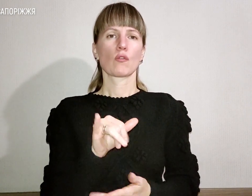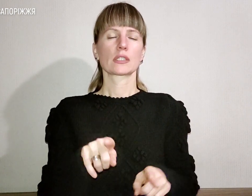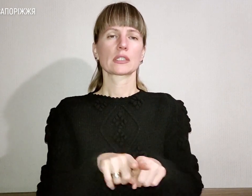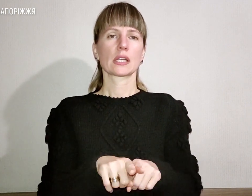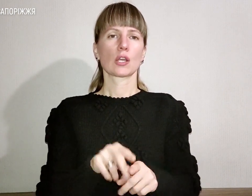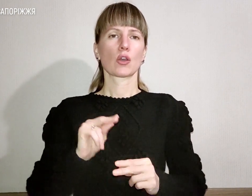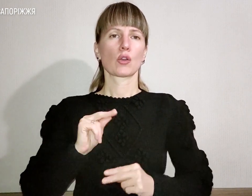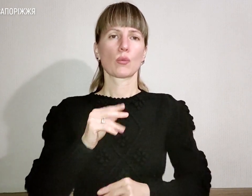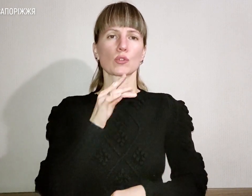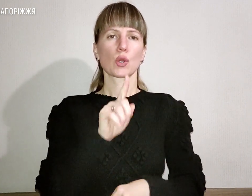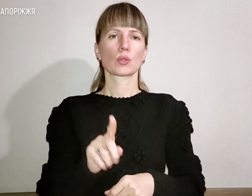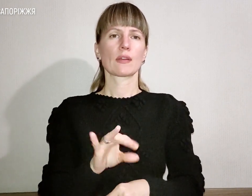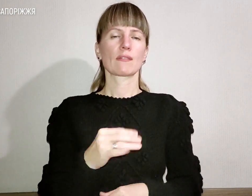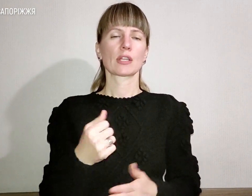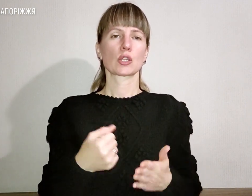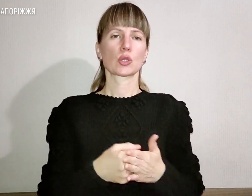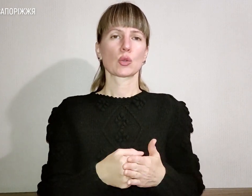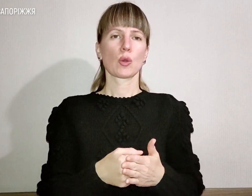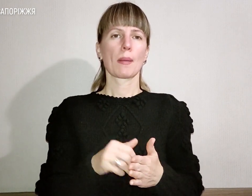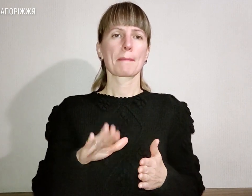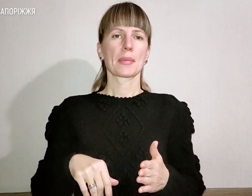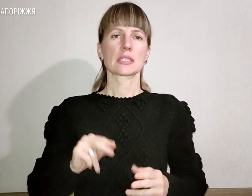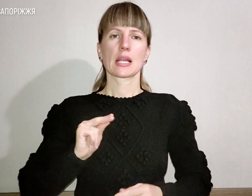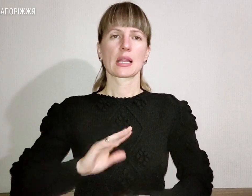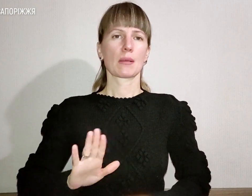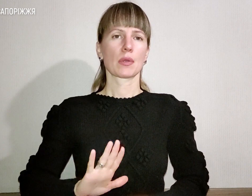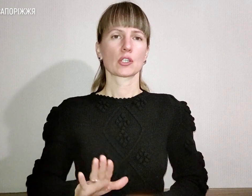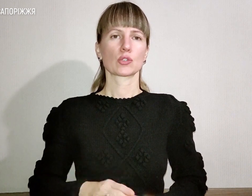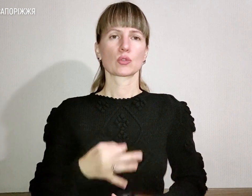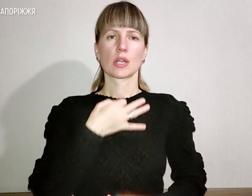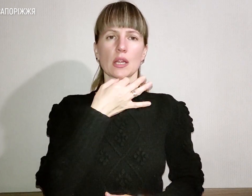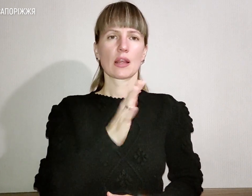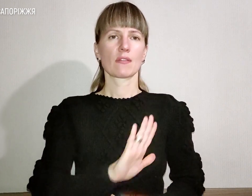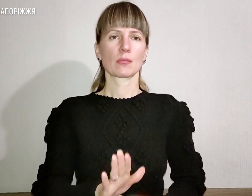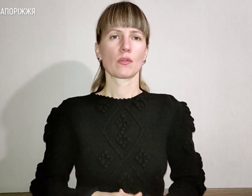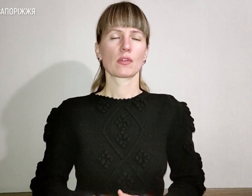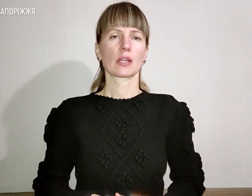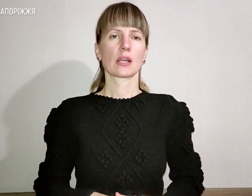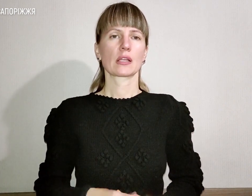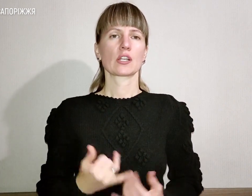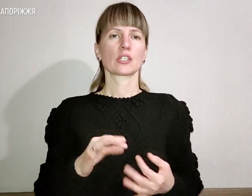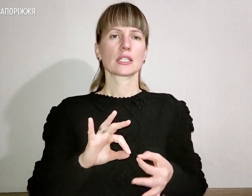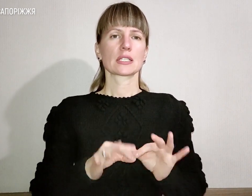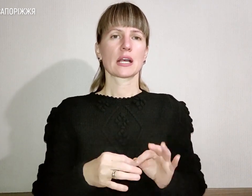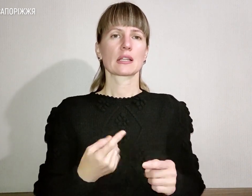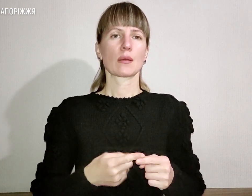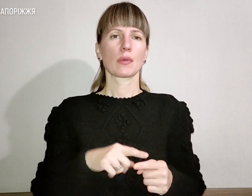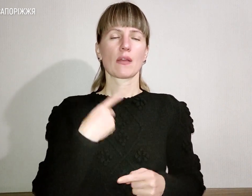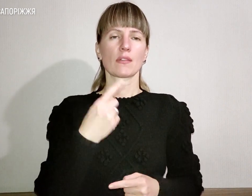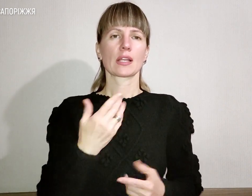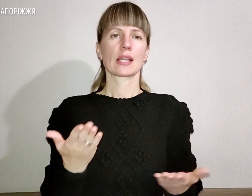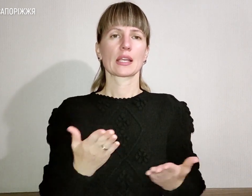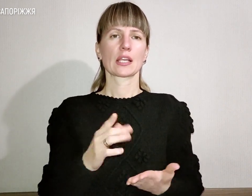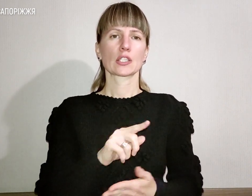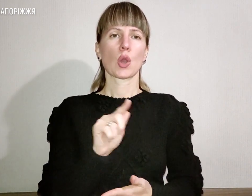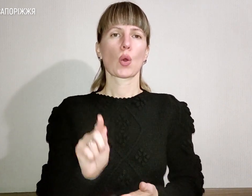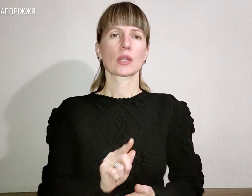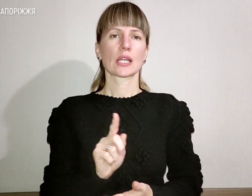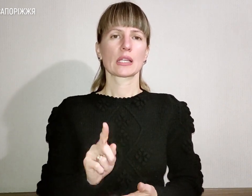робочі години від і до, і після вже не консультуєте? Зараз дуже складно казати про якісь години. Я думаю, що ми